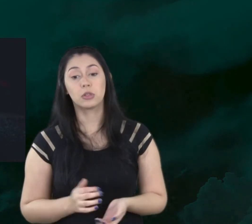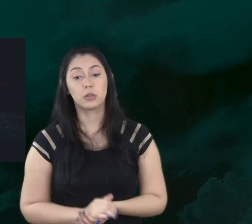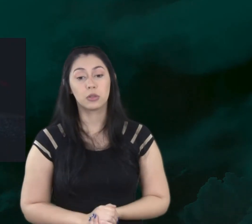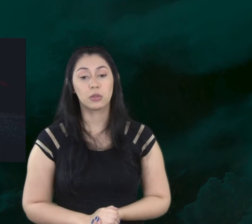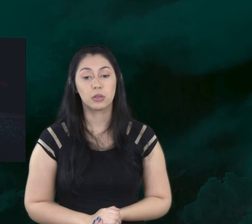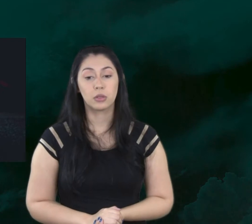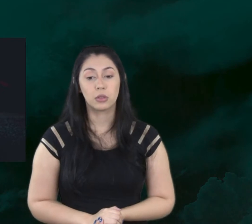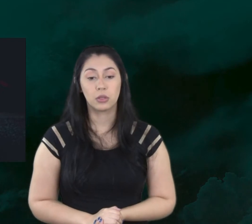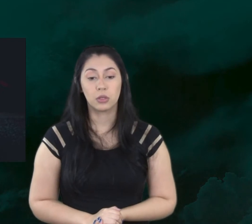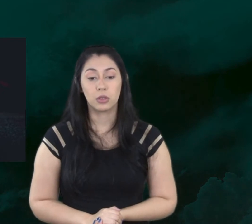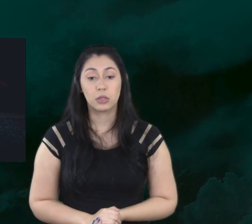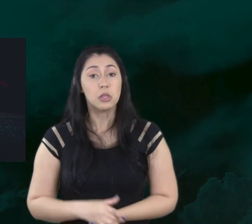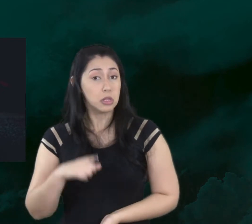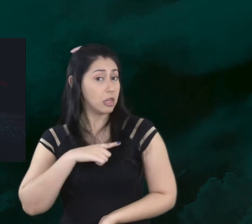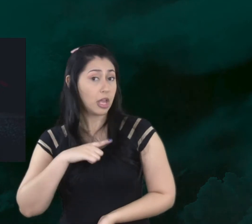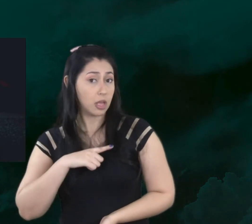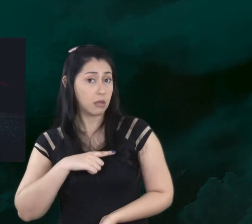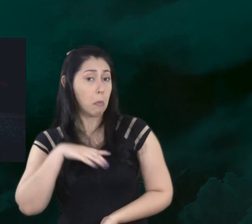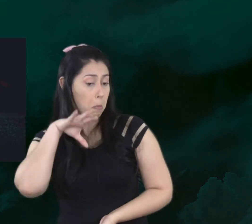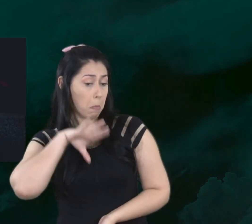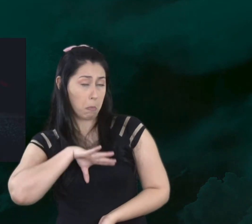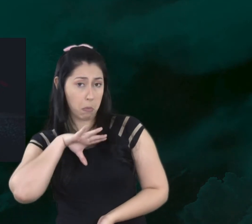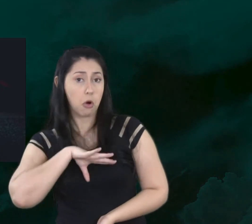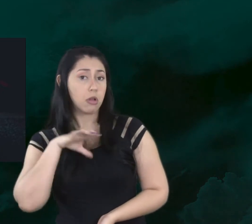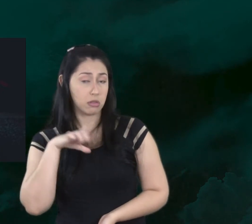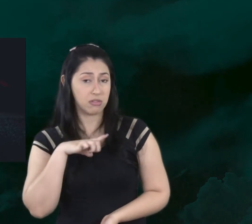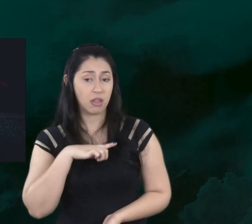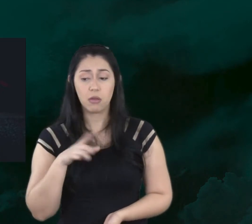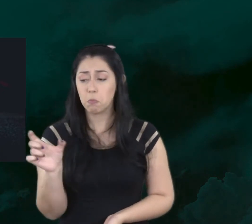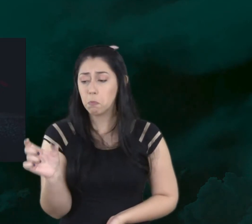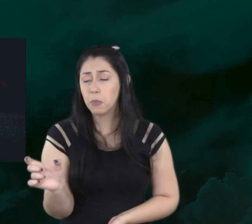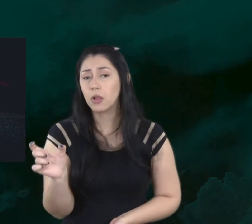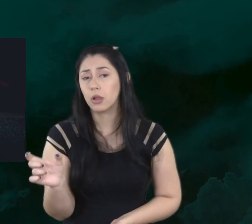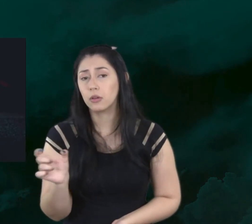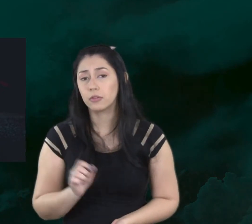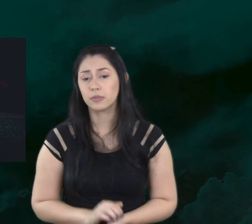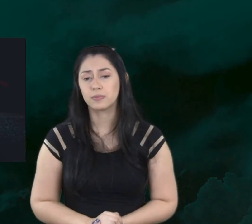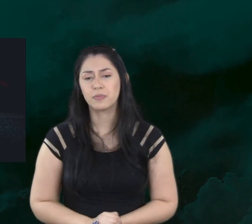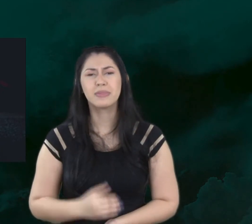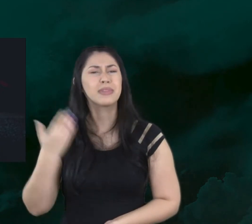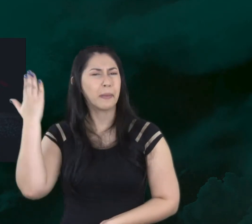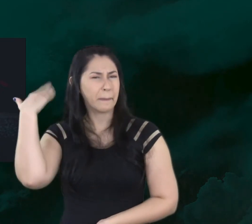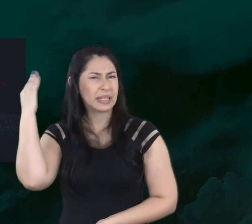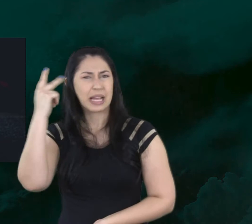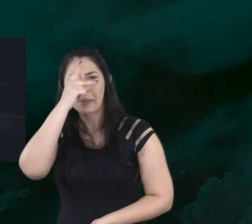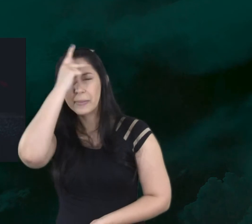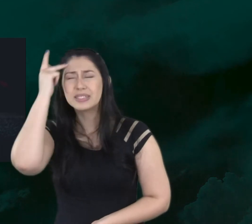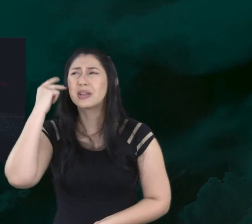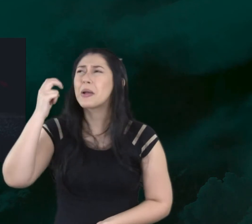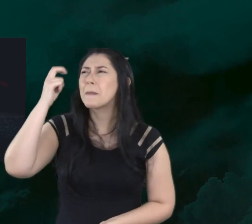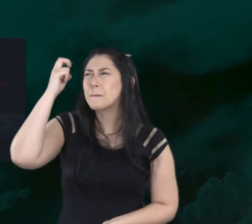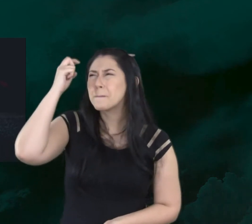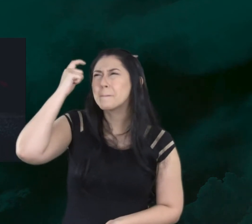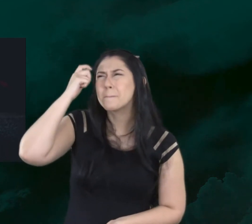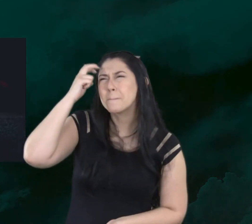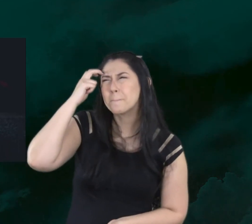substância, isso existe no português. Então, os pensadores da antiguidade, eles